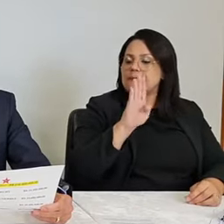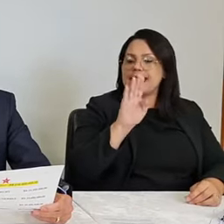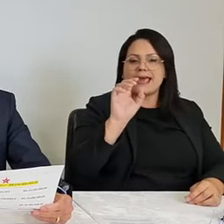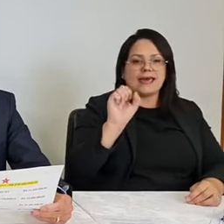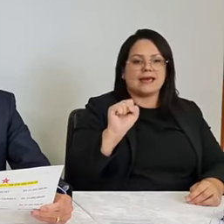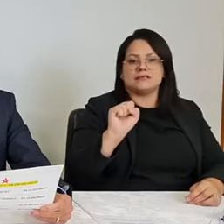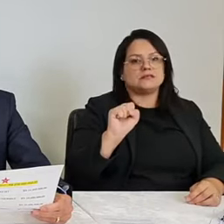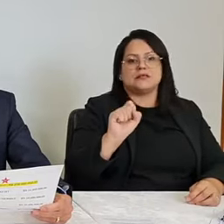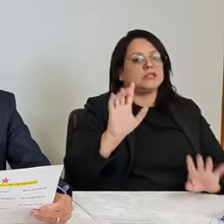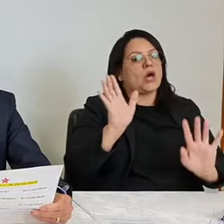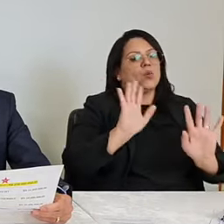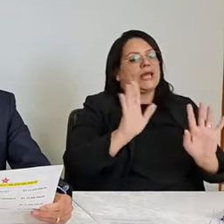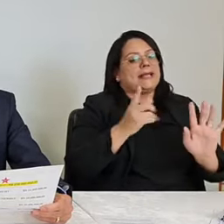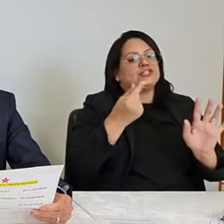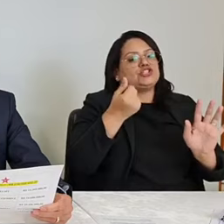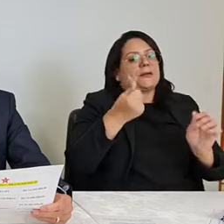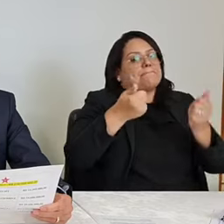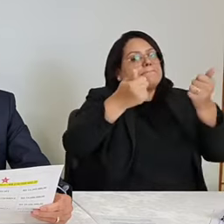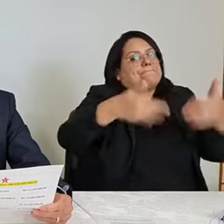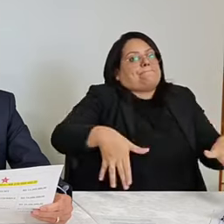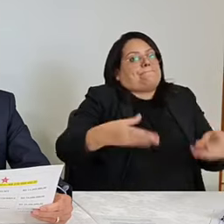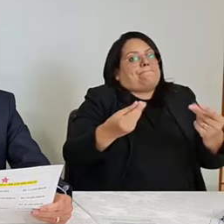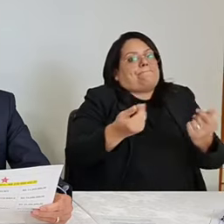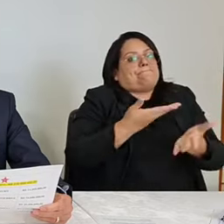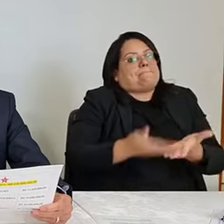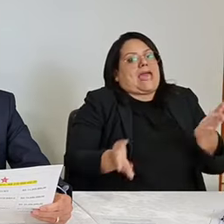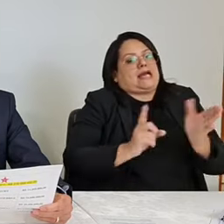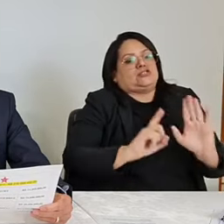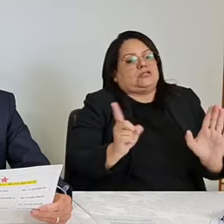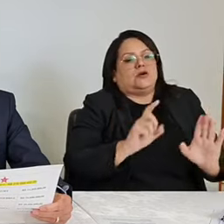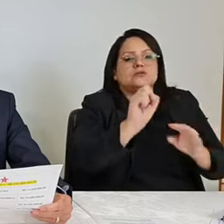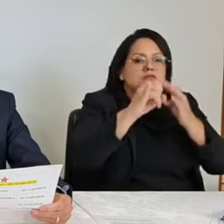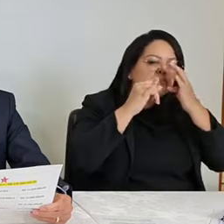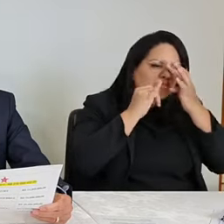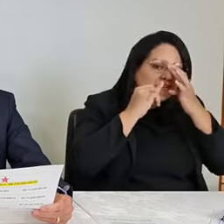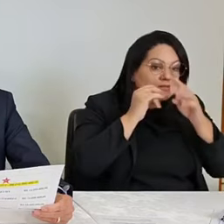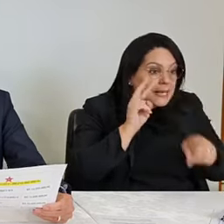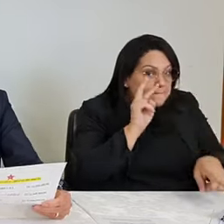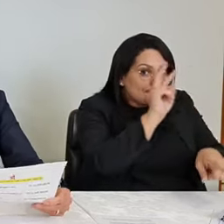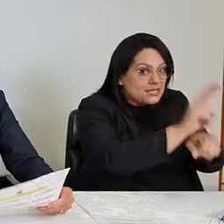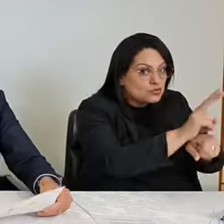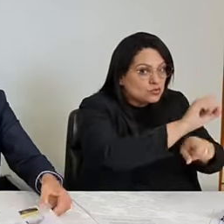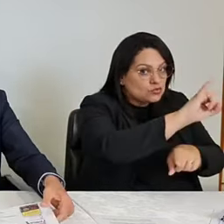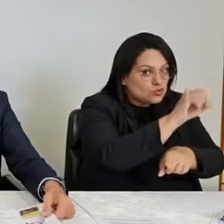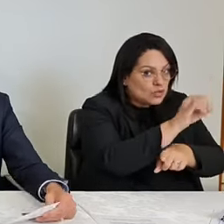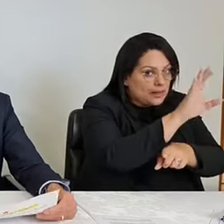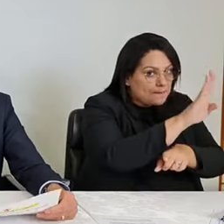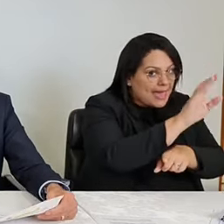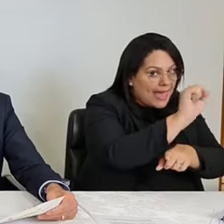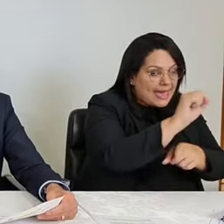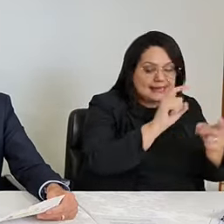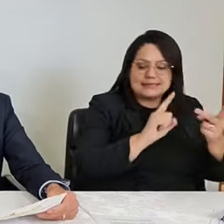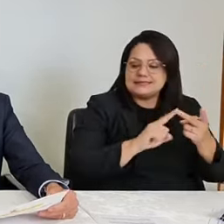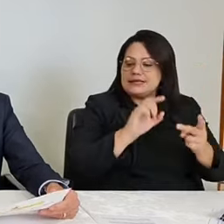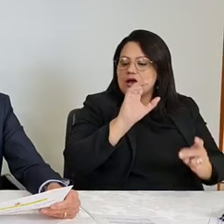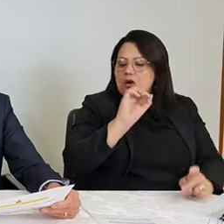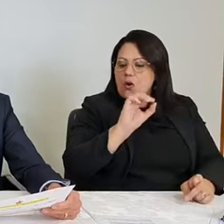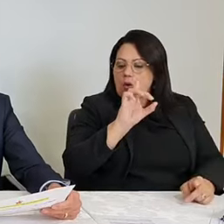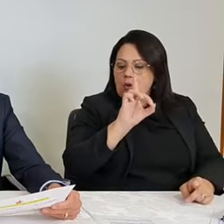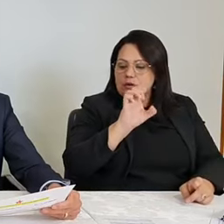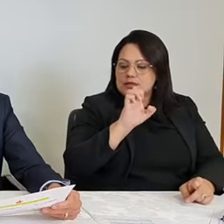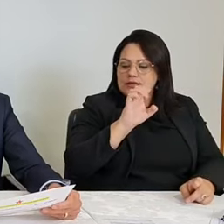tipo de perda financeira. E se você soma, por exemplo, o valor total emprestado para JBS e Odebrecht juntos, a valor de